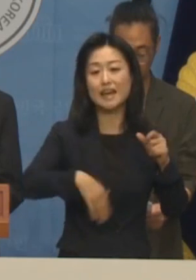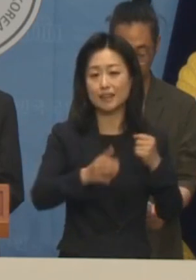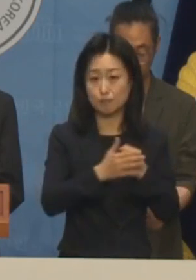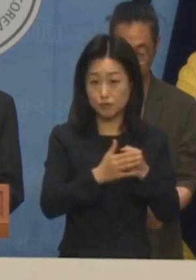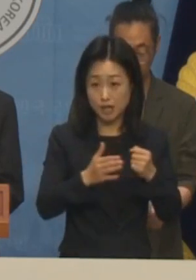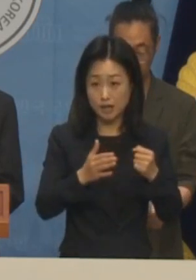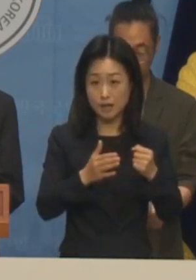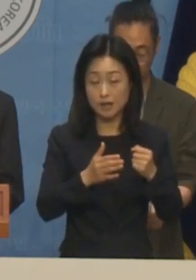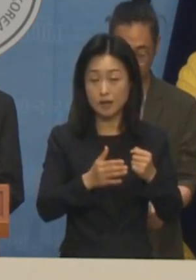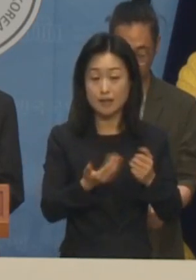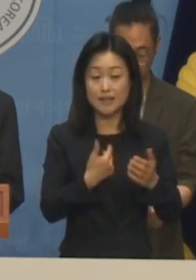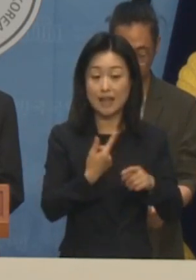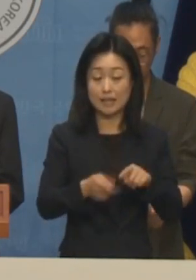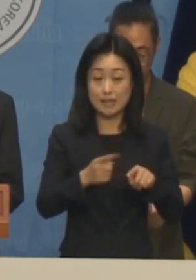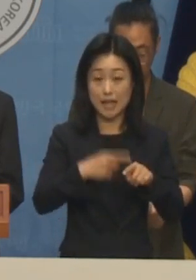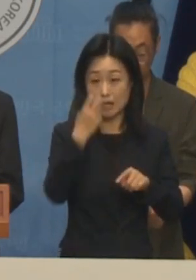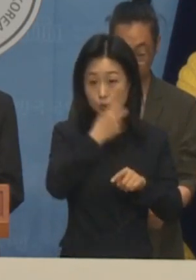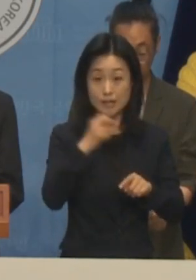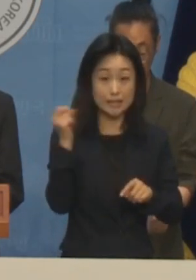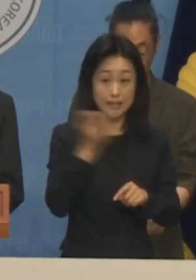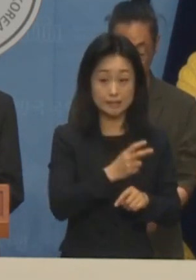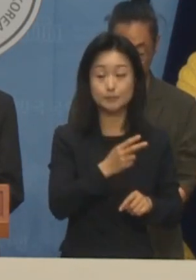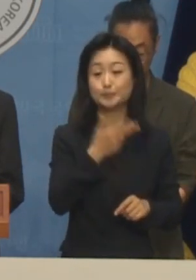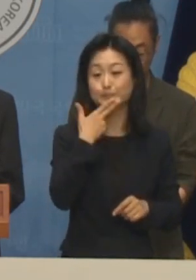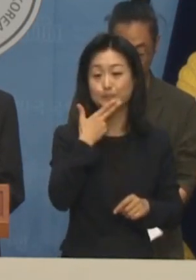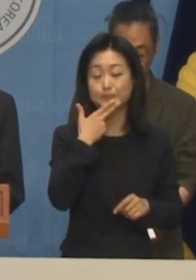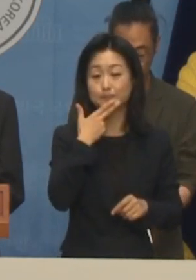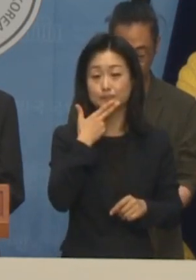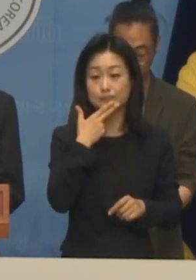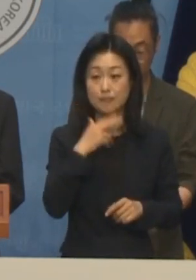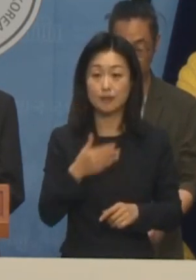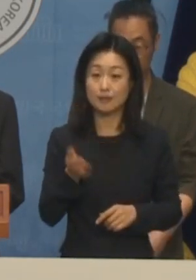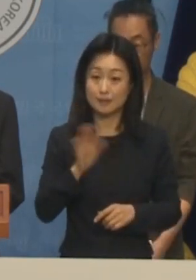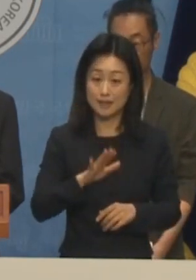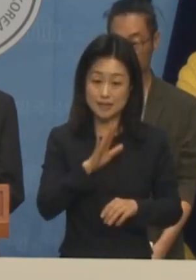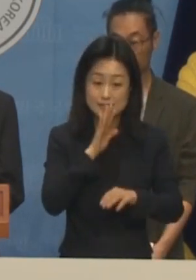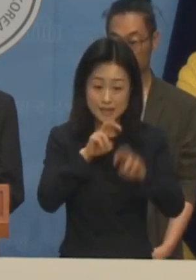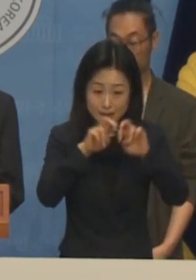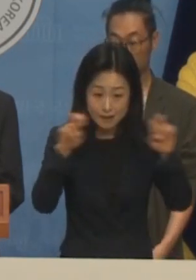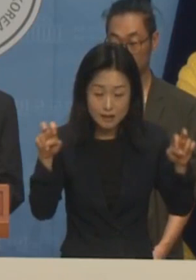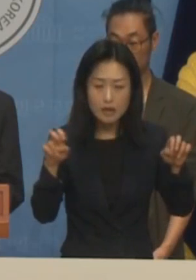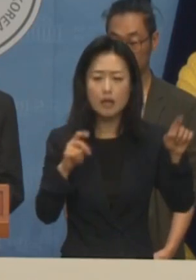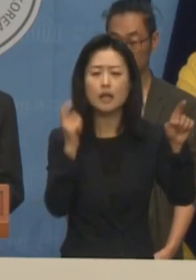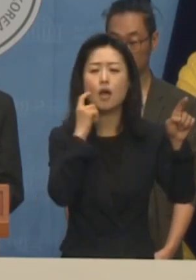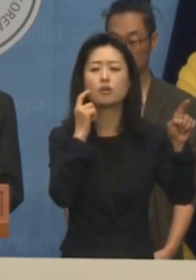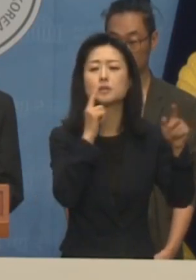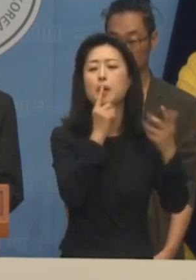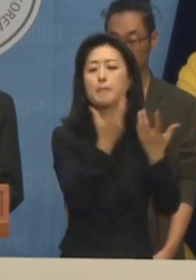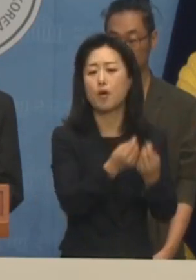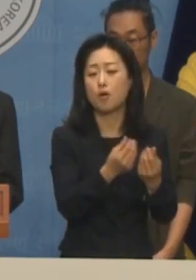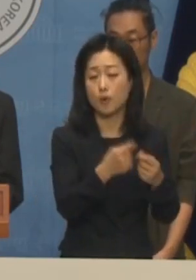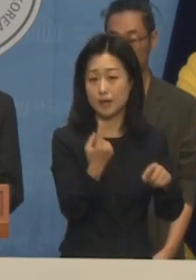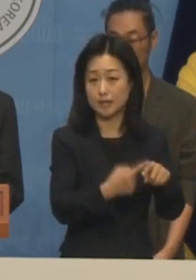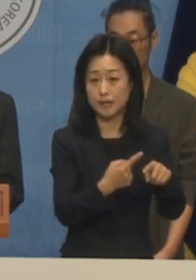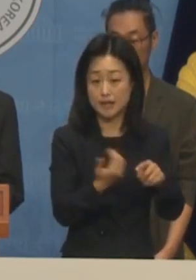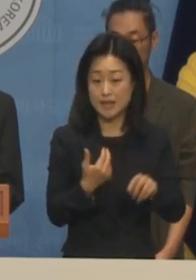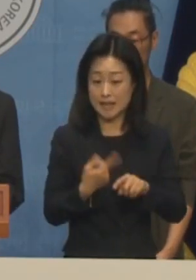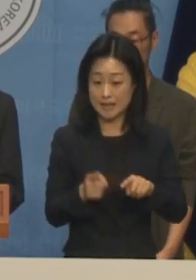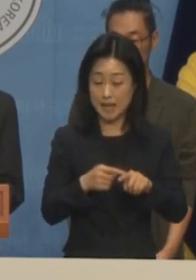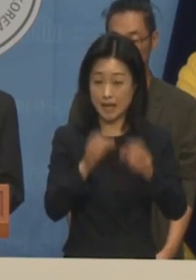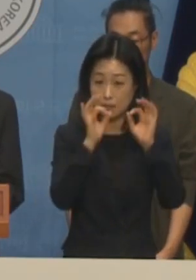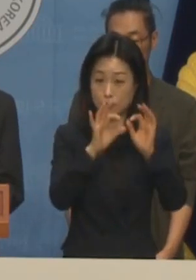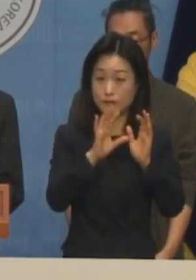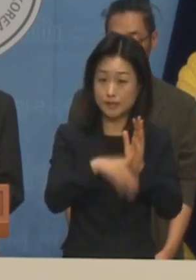이유로 타당성 재조사를 하지 않았다. 그러나 이는 실상을 호도하는 거짓 변명에 지나지 않는다. 예비타당성